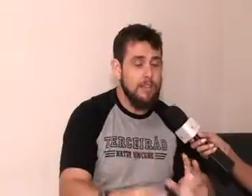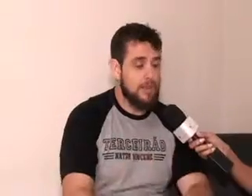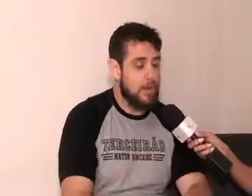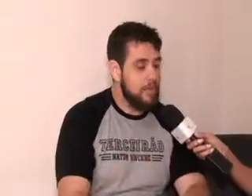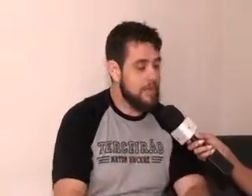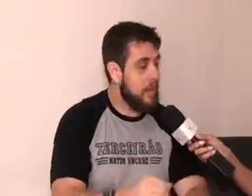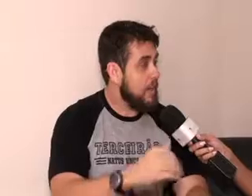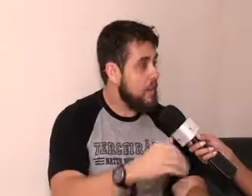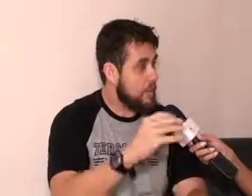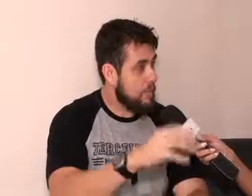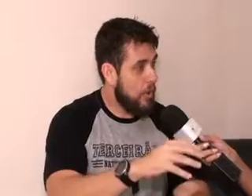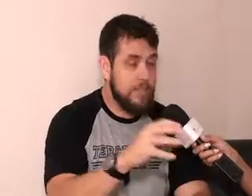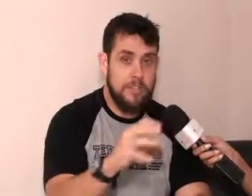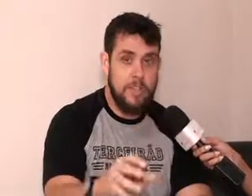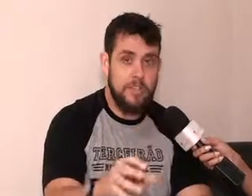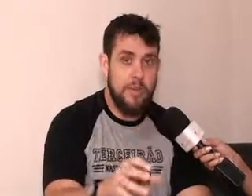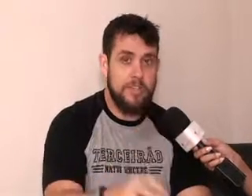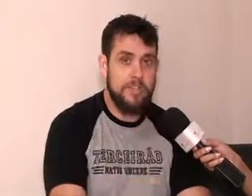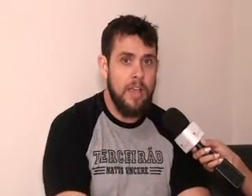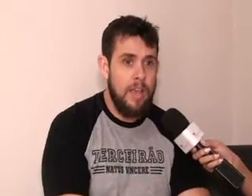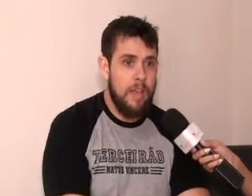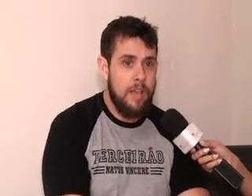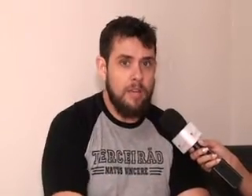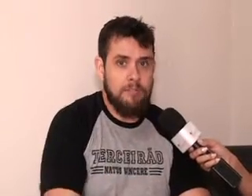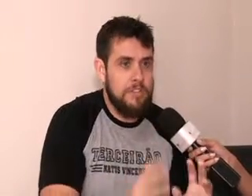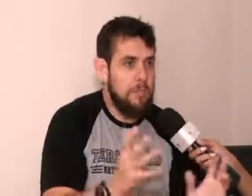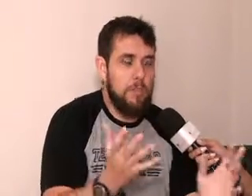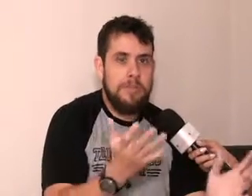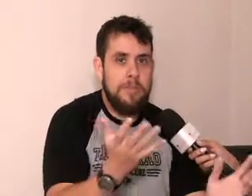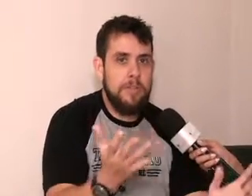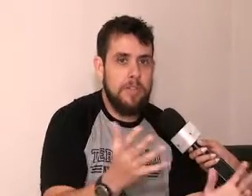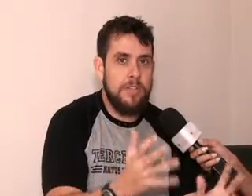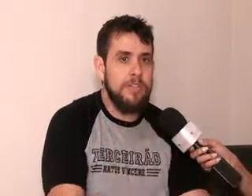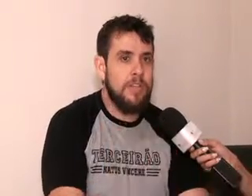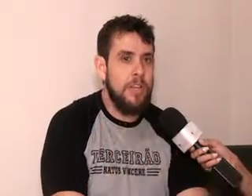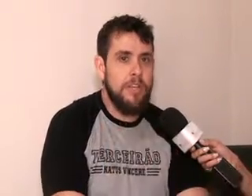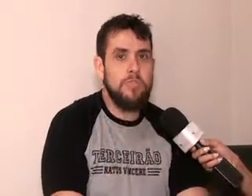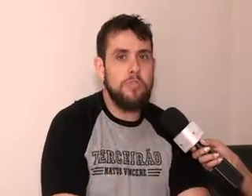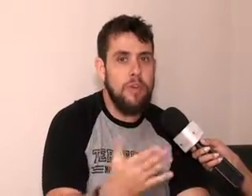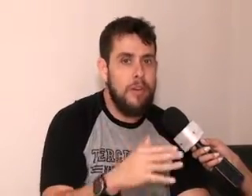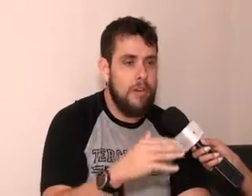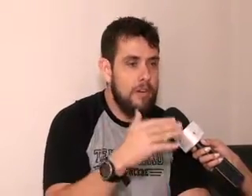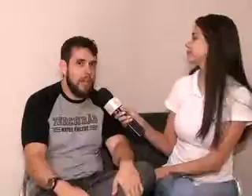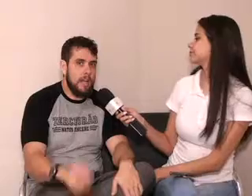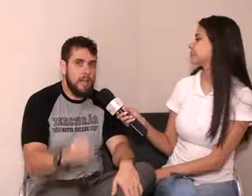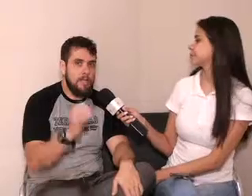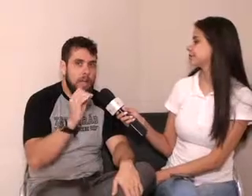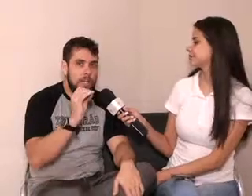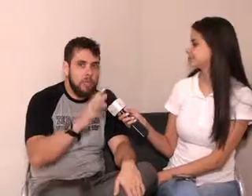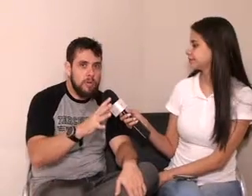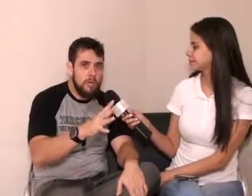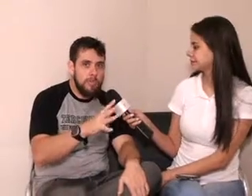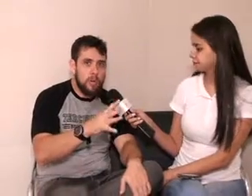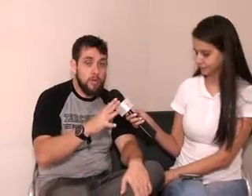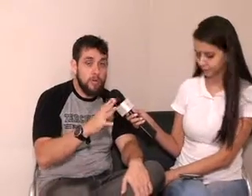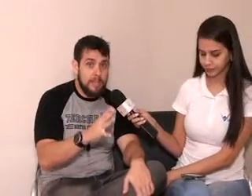fala mais pra gente sobre a Libras é o professor e intérprete de Libras, Diego Cardoso. Ela é uma língua própria do